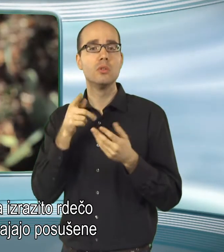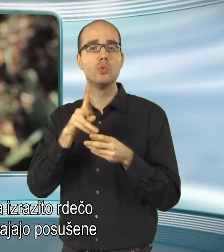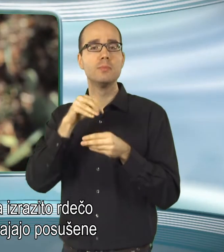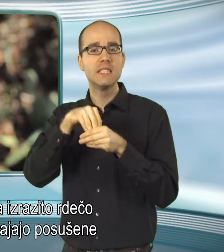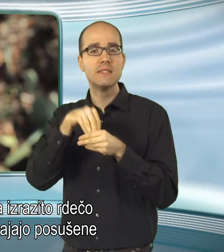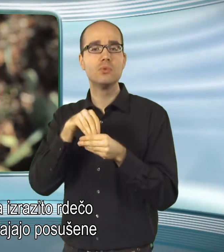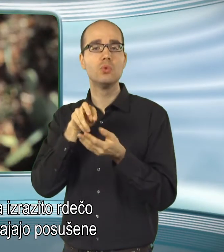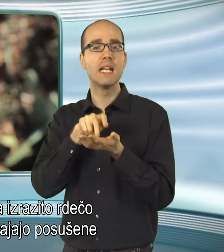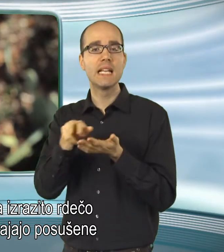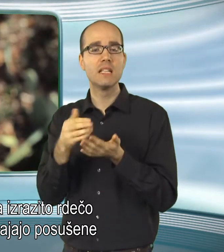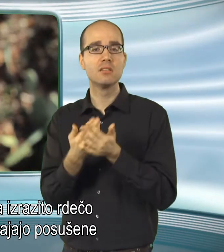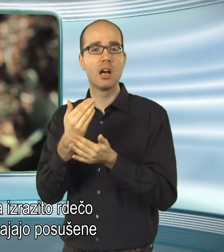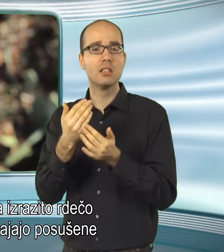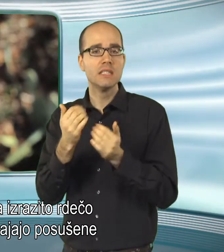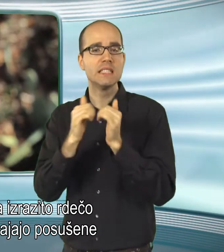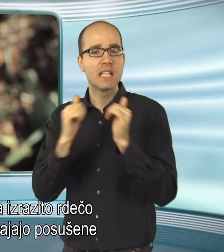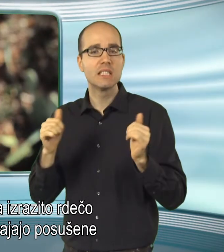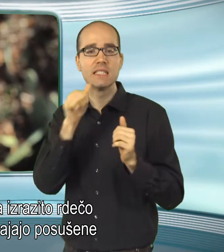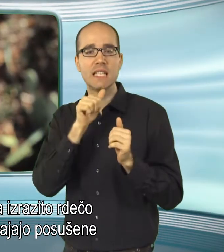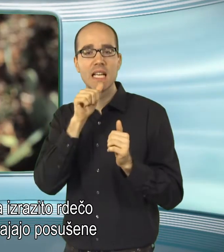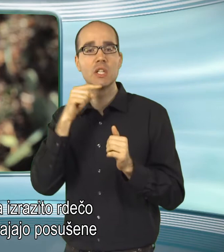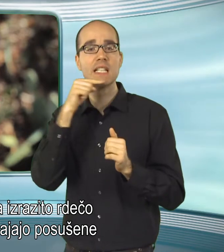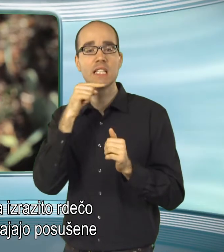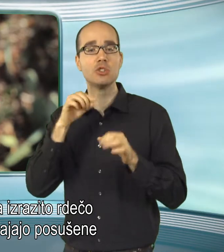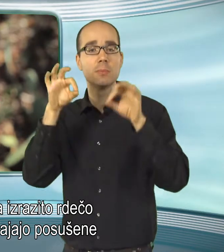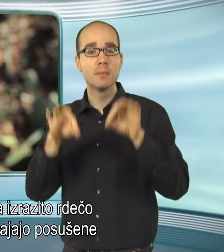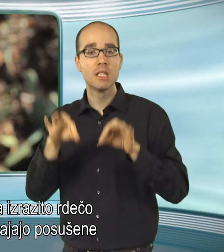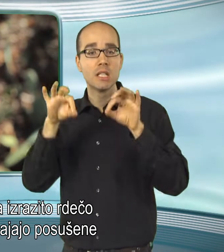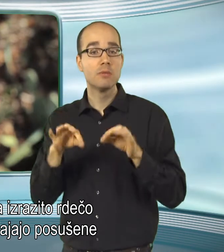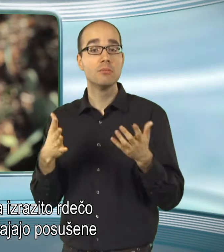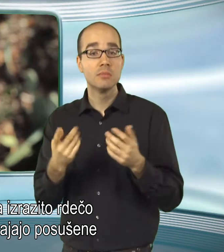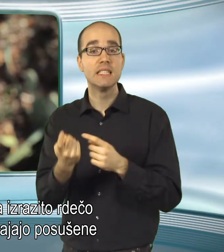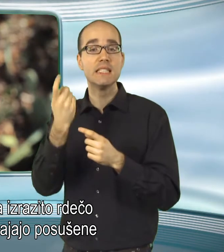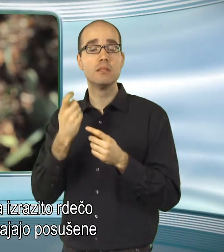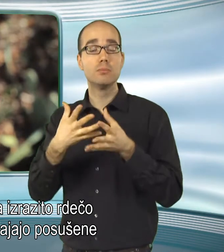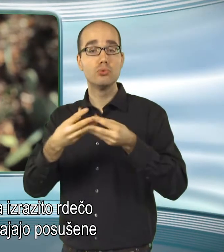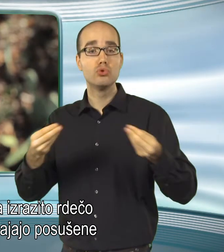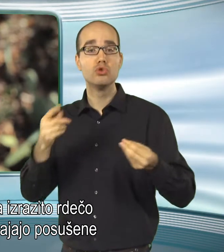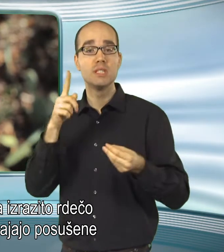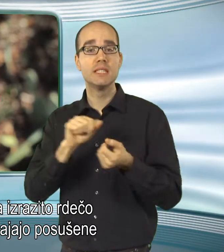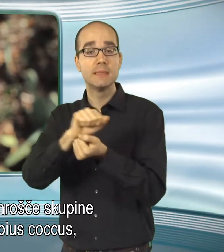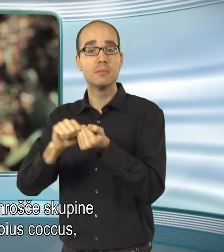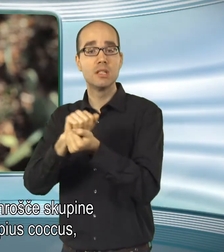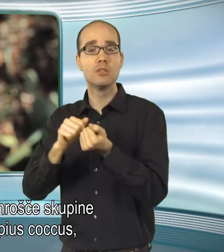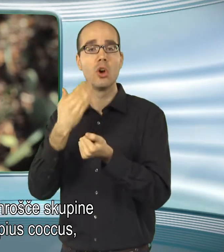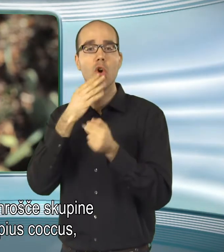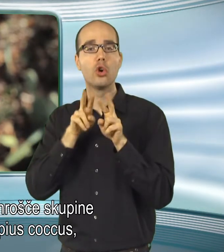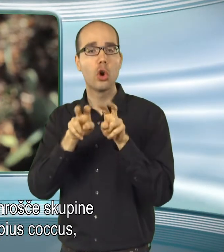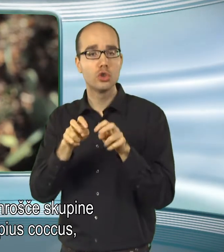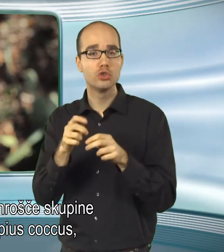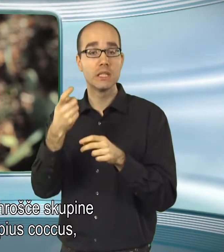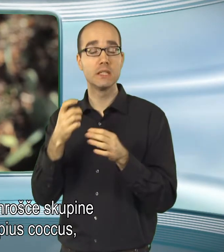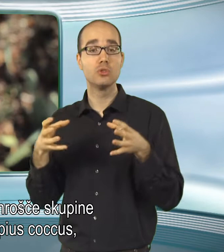barvo, dodajajo posušene in zmlete hrošče skupine Dactylopius coccus,